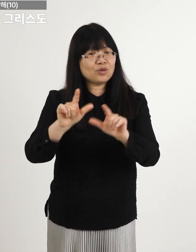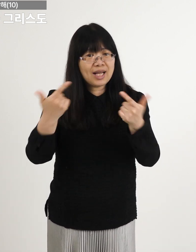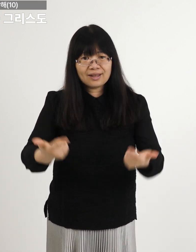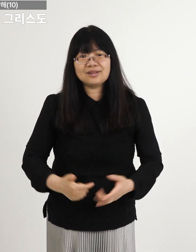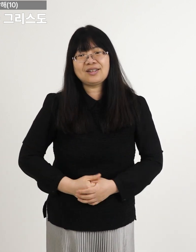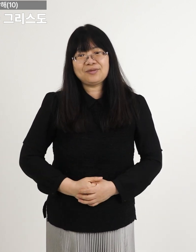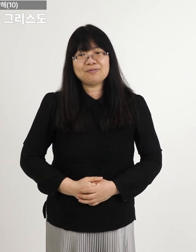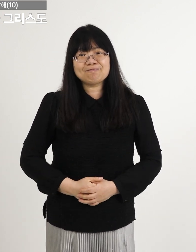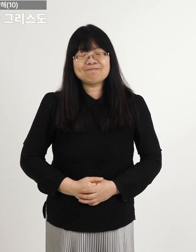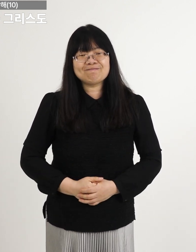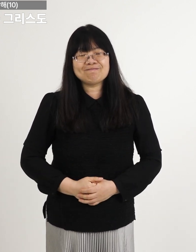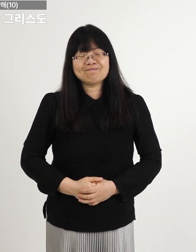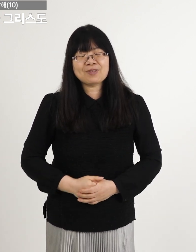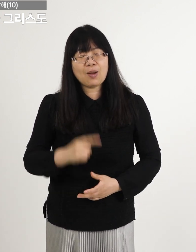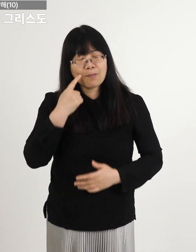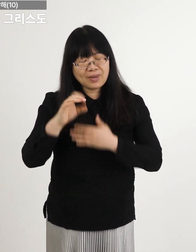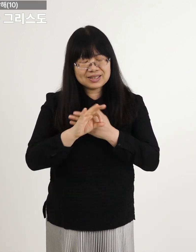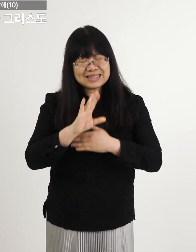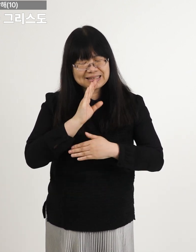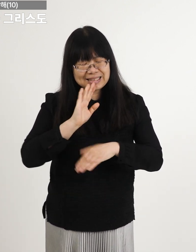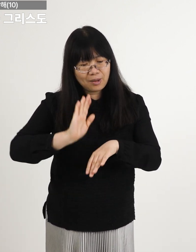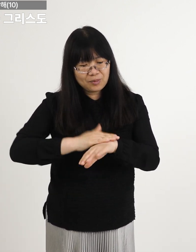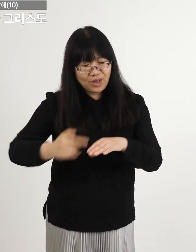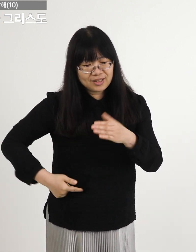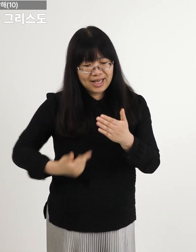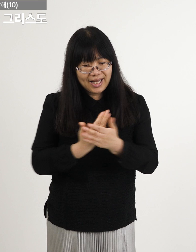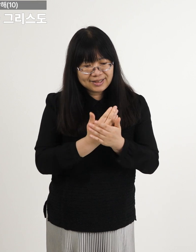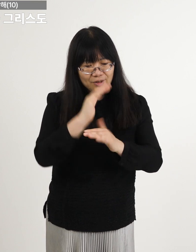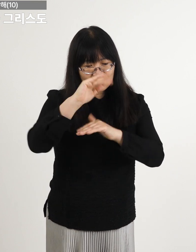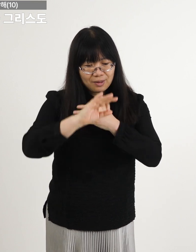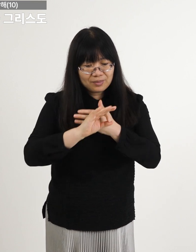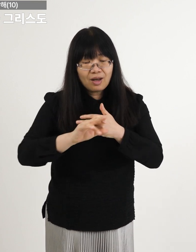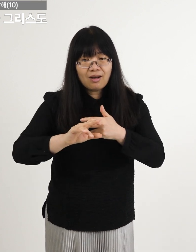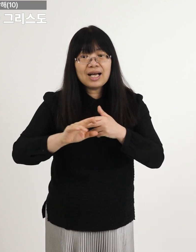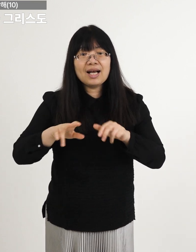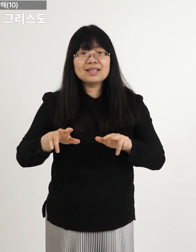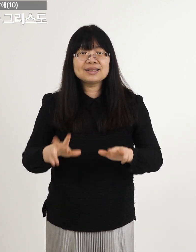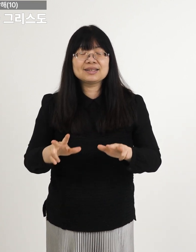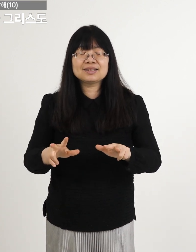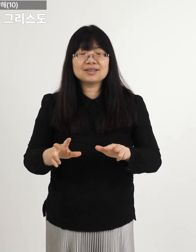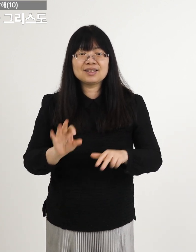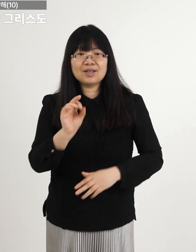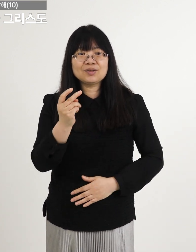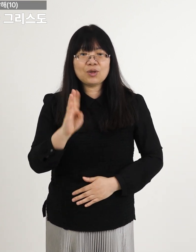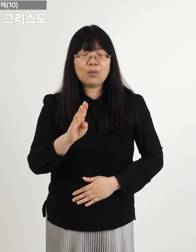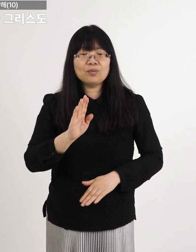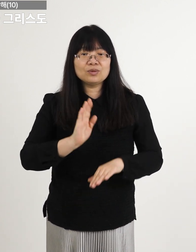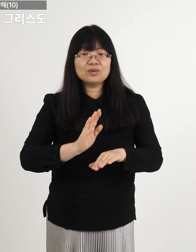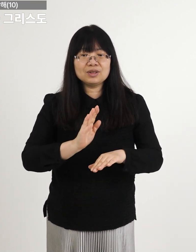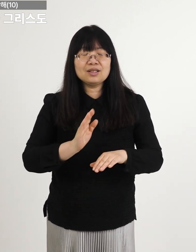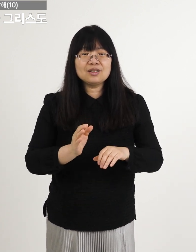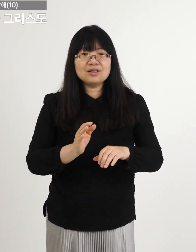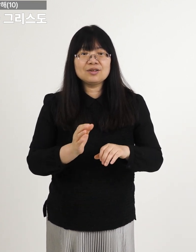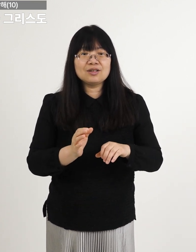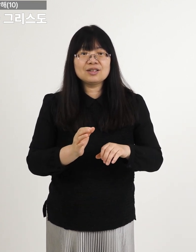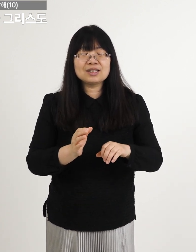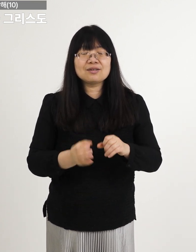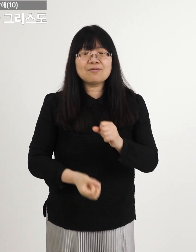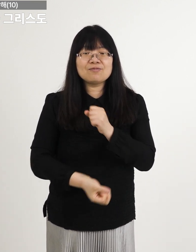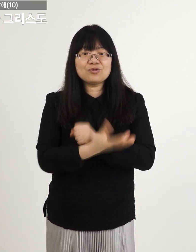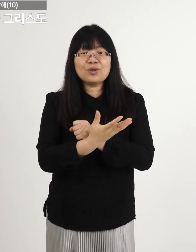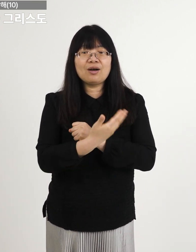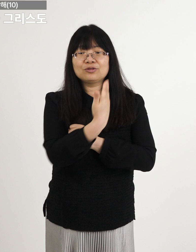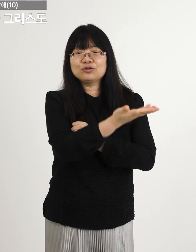그런 회개였다면 여기서 욥의 손을 들어줄 수도 없고 들어줘서도 안